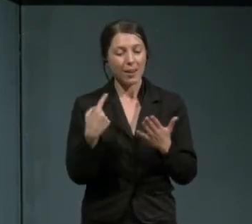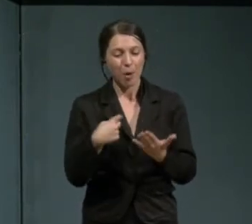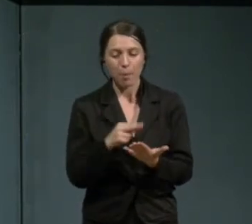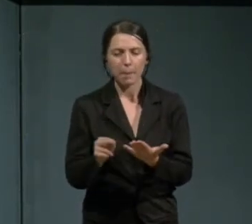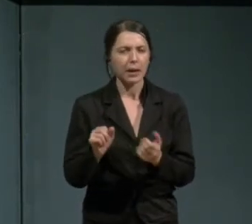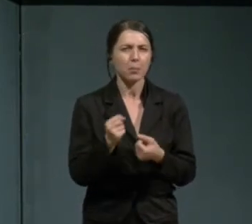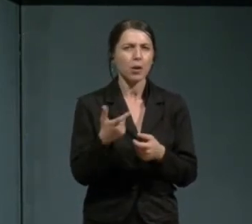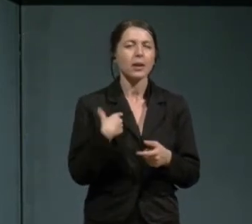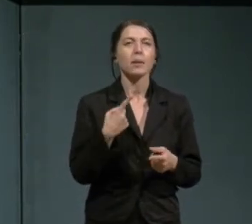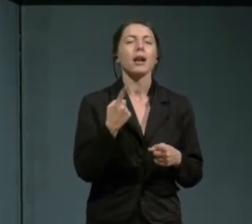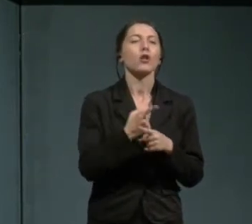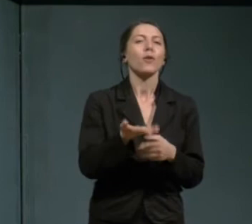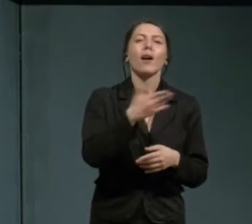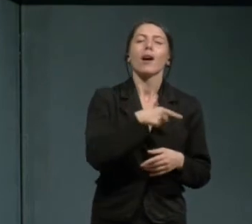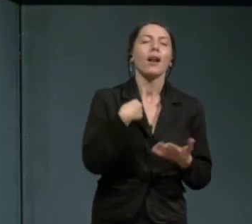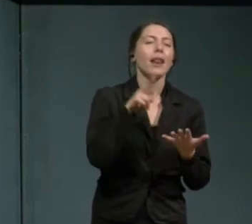non avessi letto